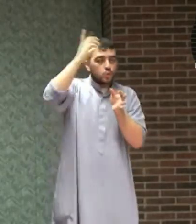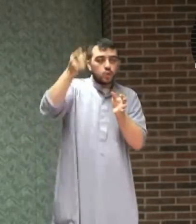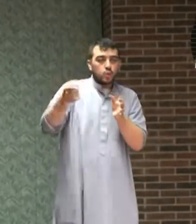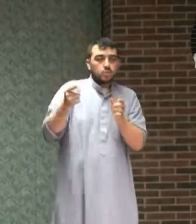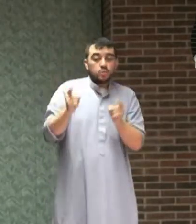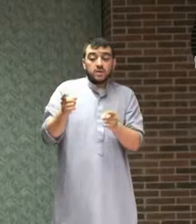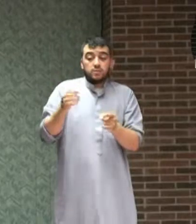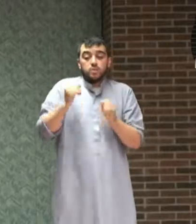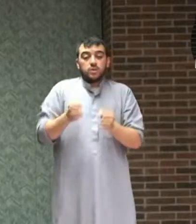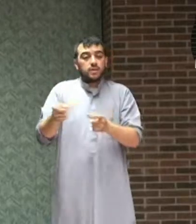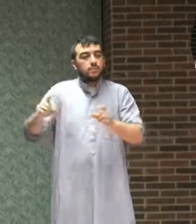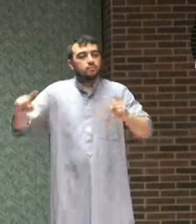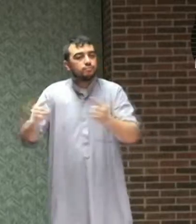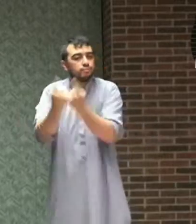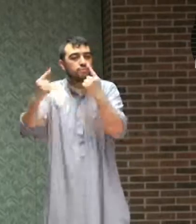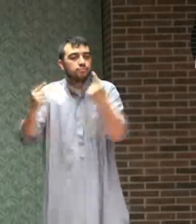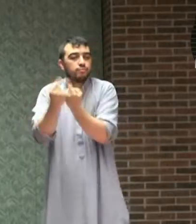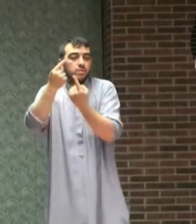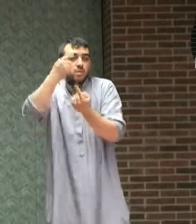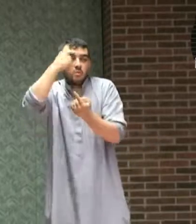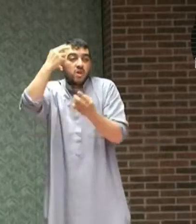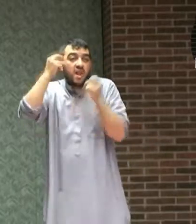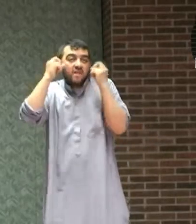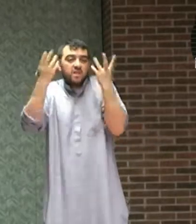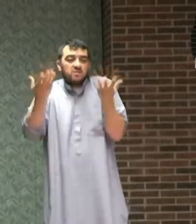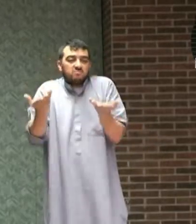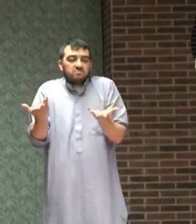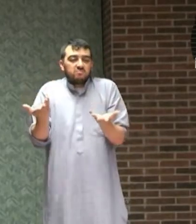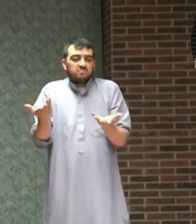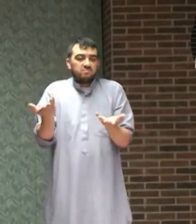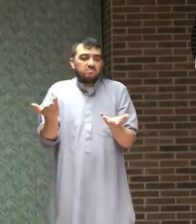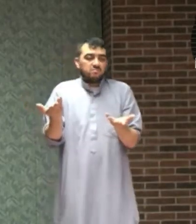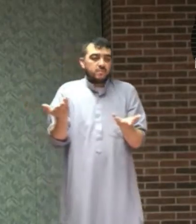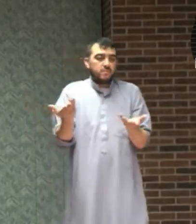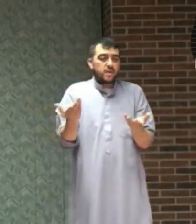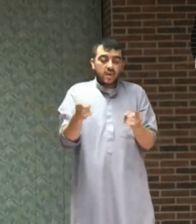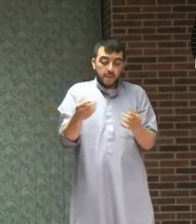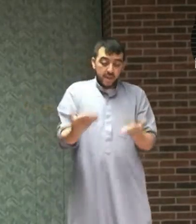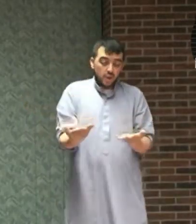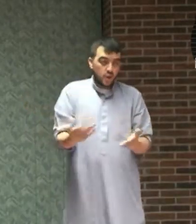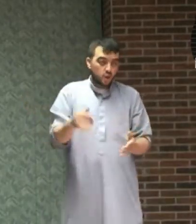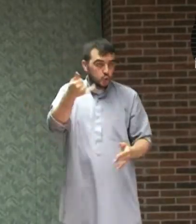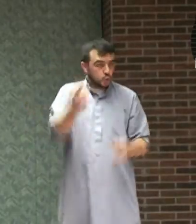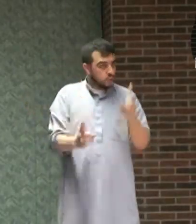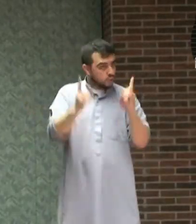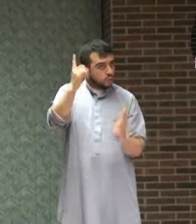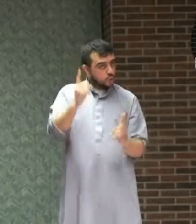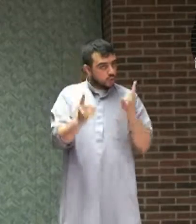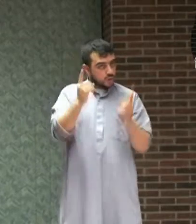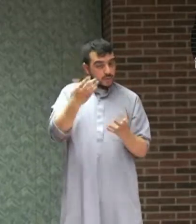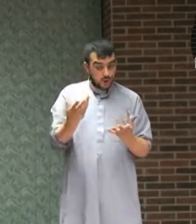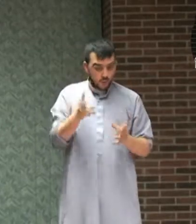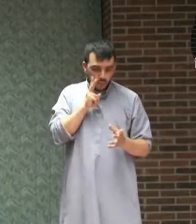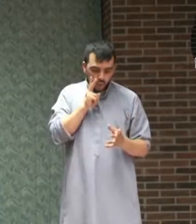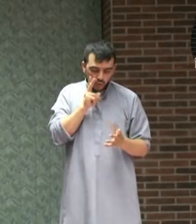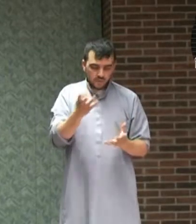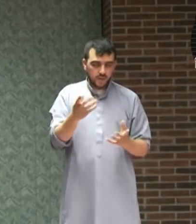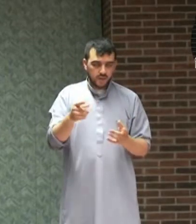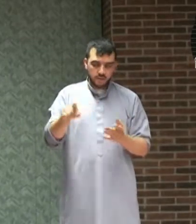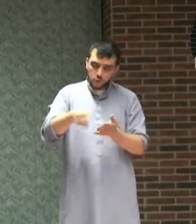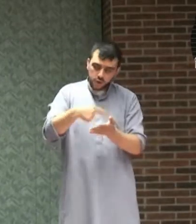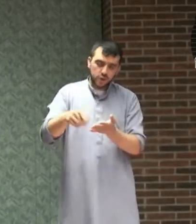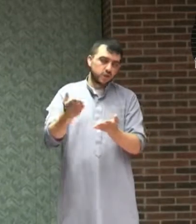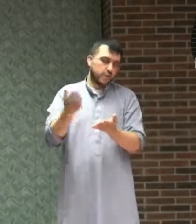à Sharia de manière directe. À ce moment-là, vraiment, l'occasion du Eid, c'est vraiment l'occasion de pouvoir rectifier